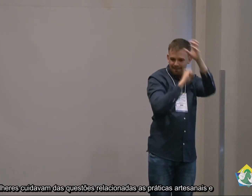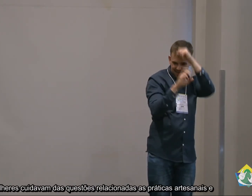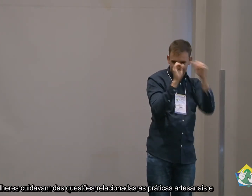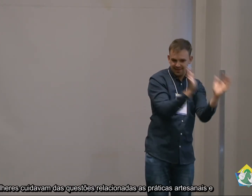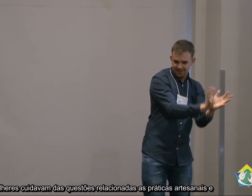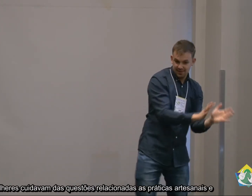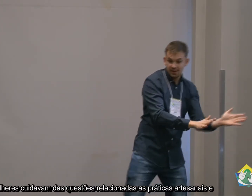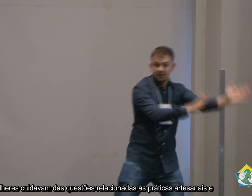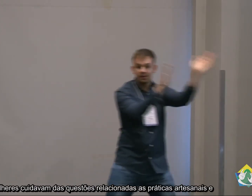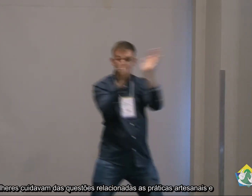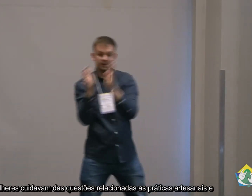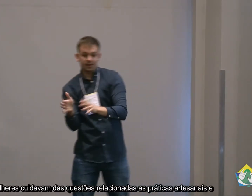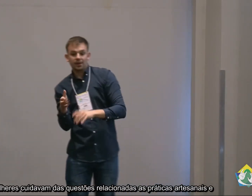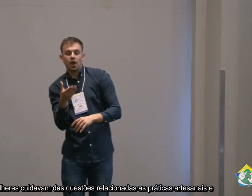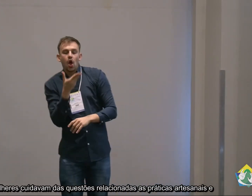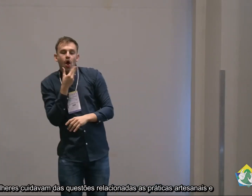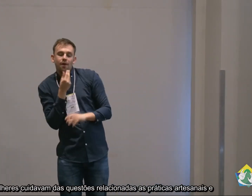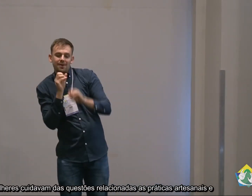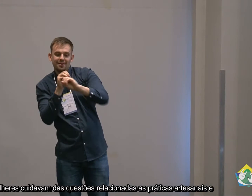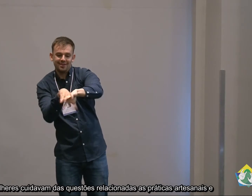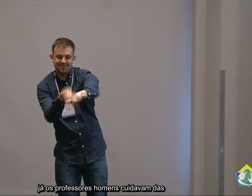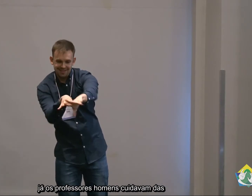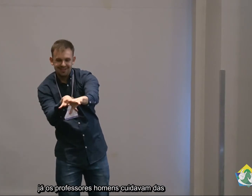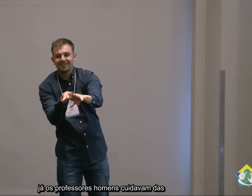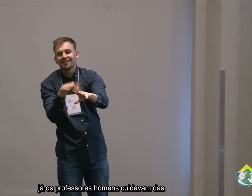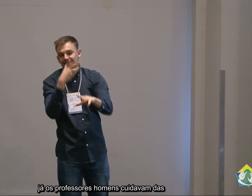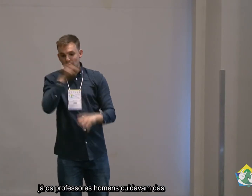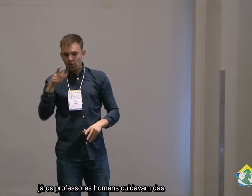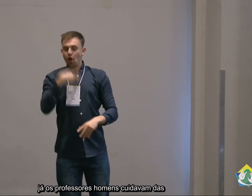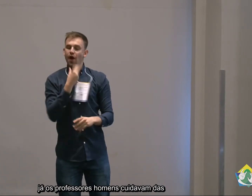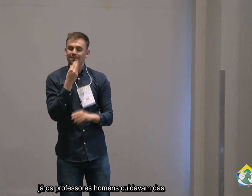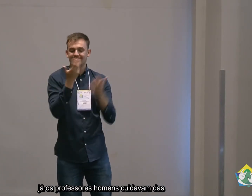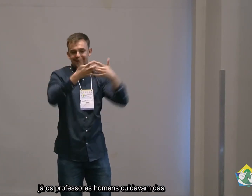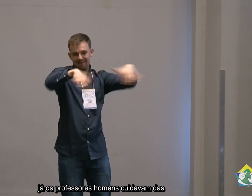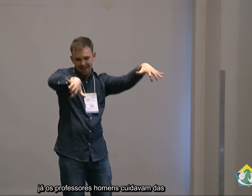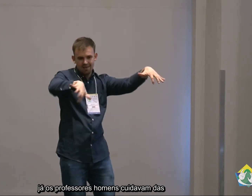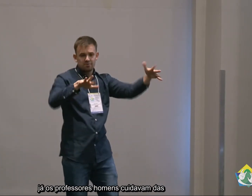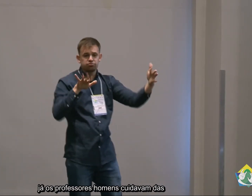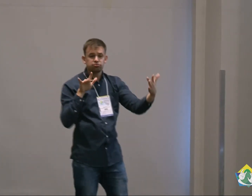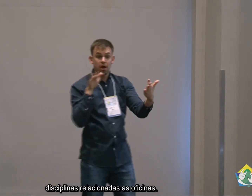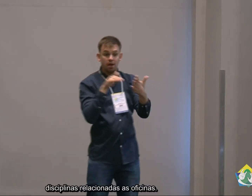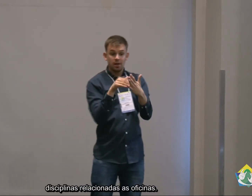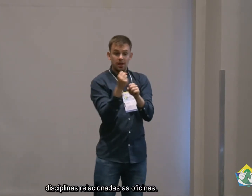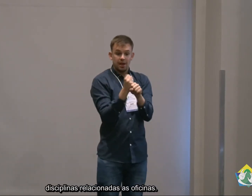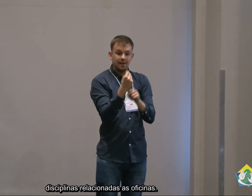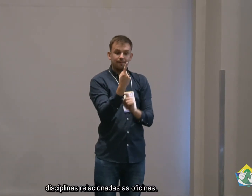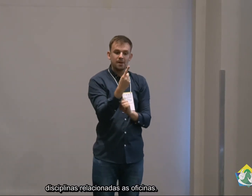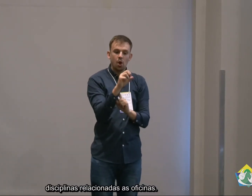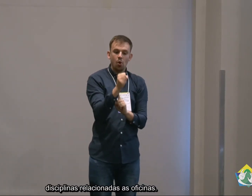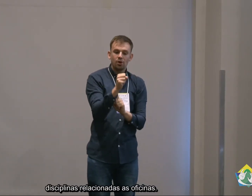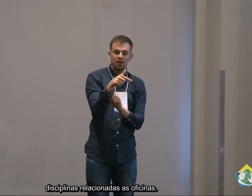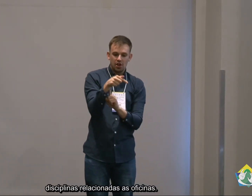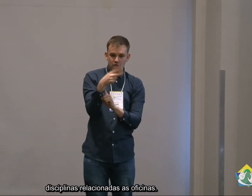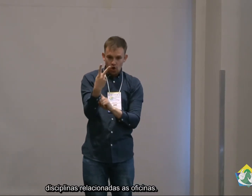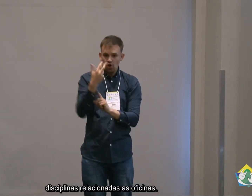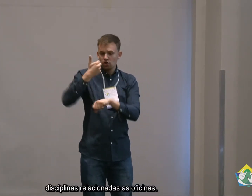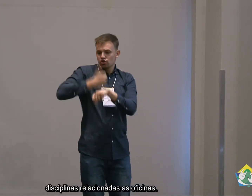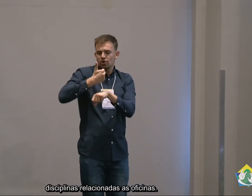relacionadas às práticas artesanais já os professores homens cuidavam das disciplinas relacionadas aos homens das oficinas